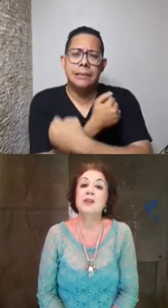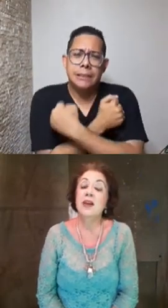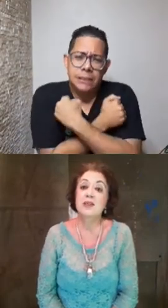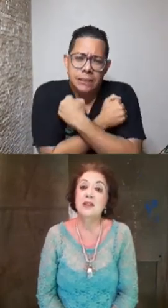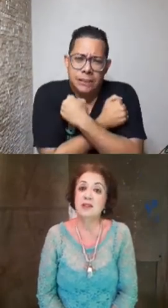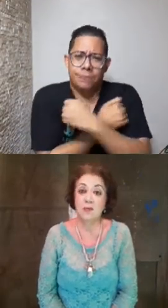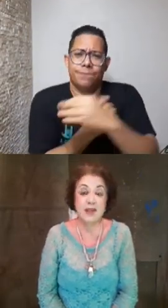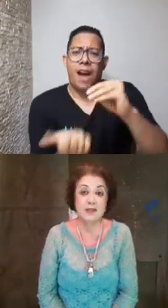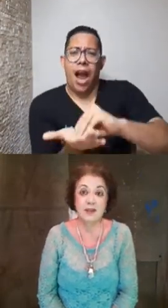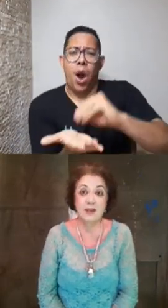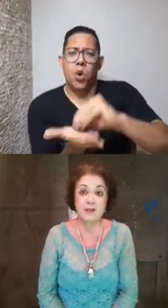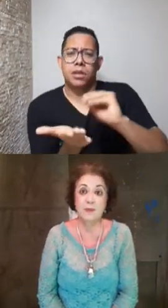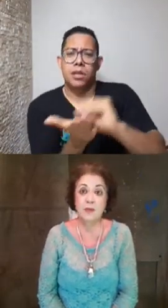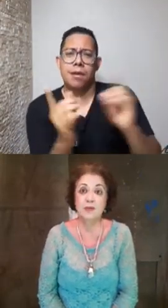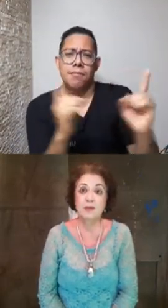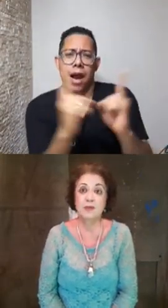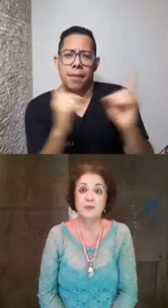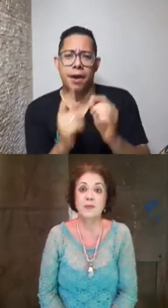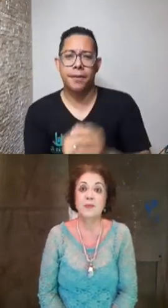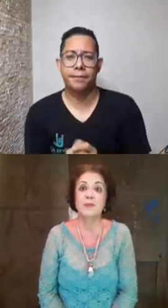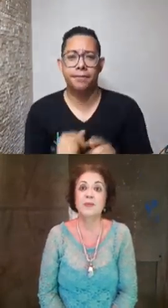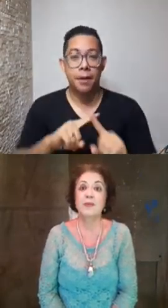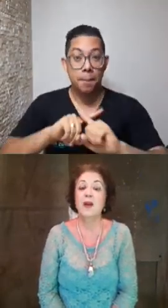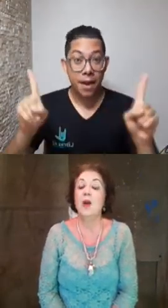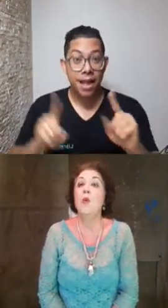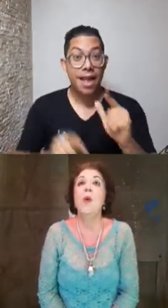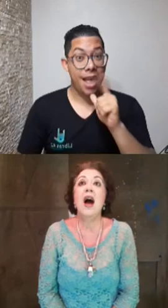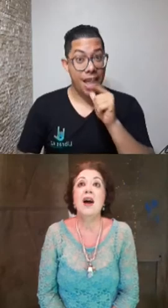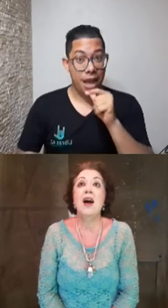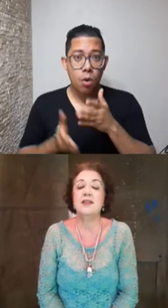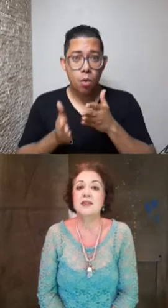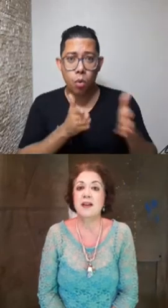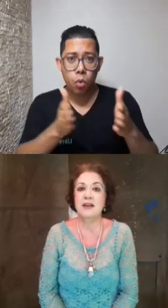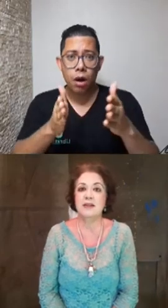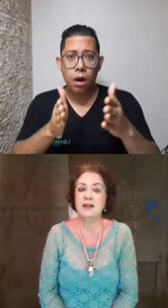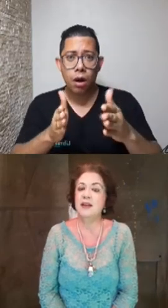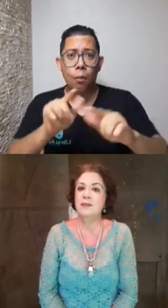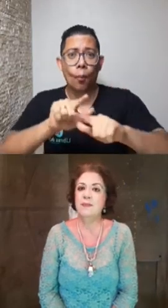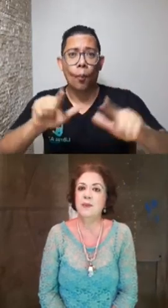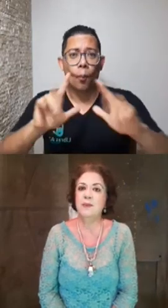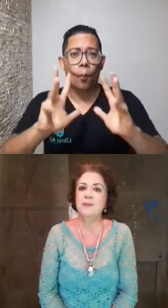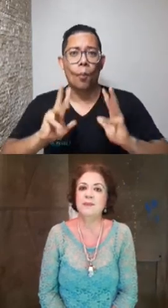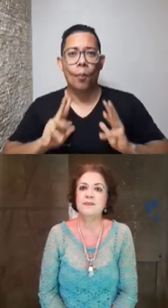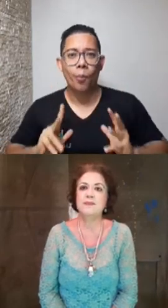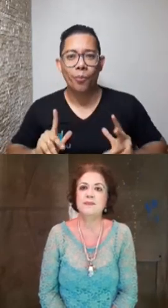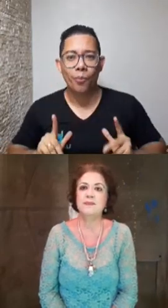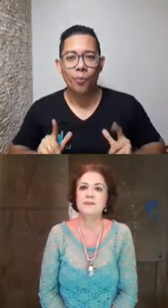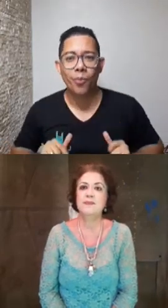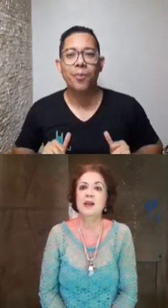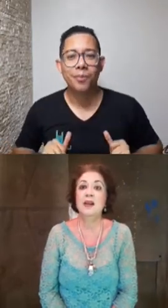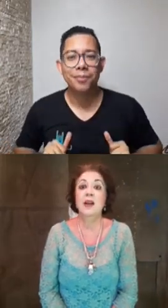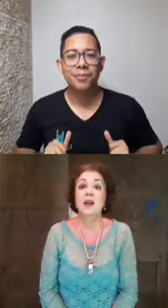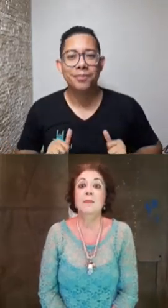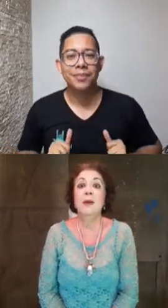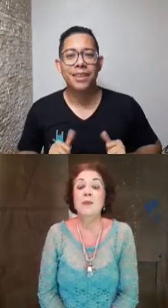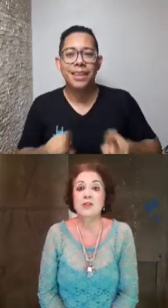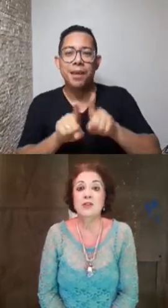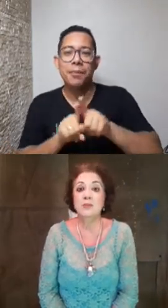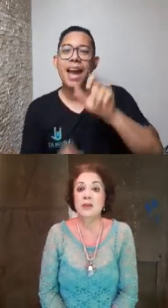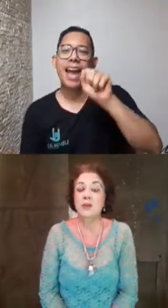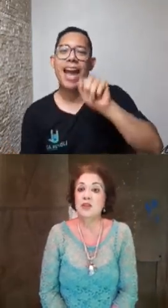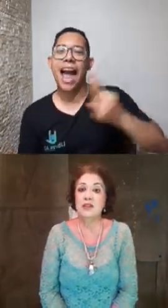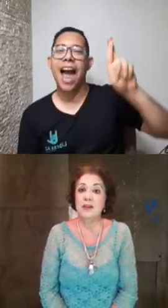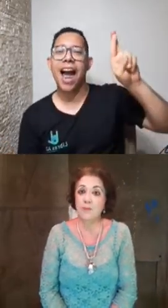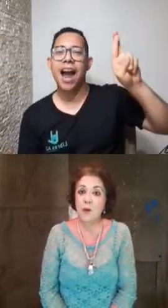os rios estão mais limpos, o ar está mais limpo. Pelo menos